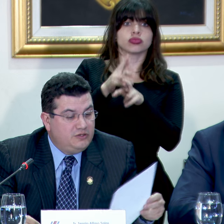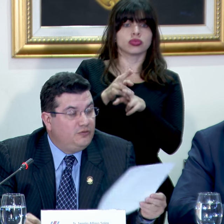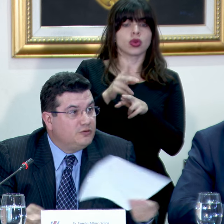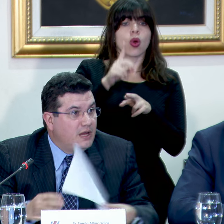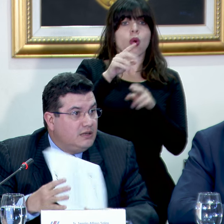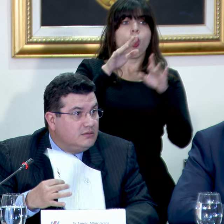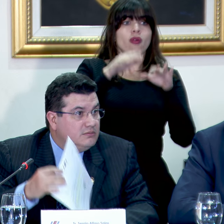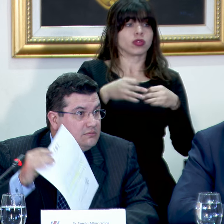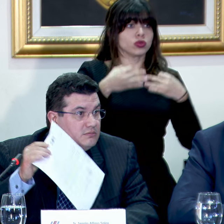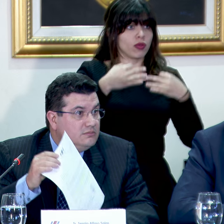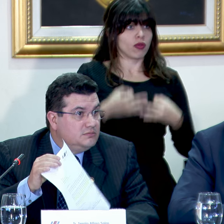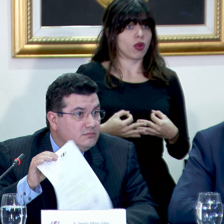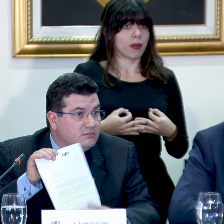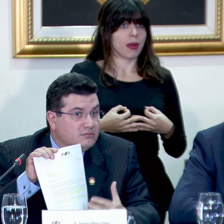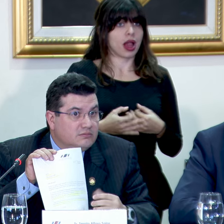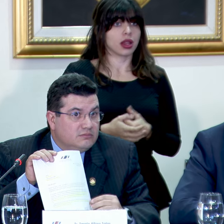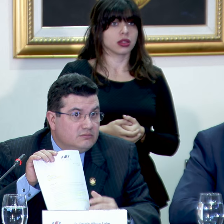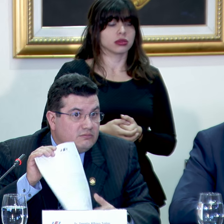un oficio formal